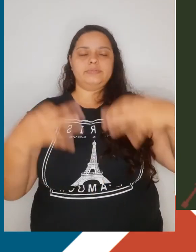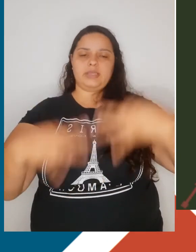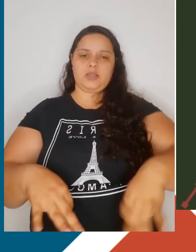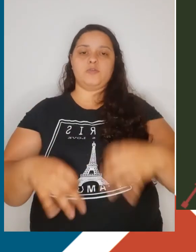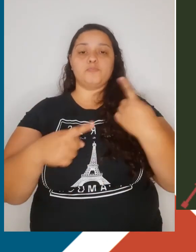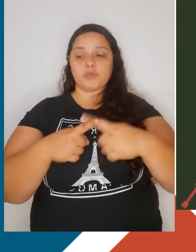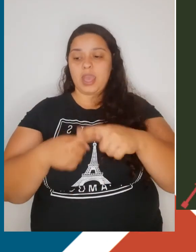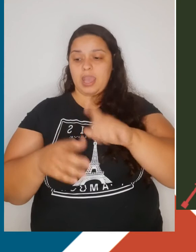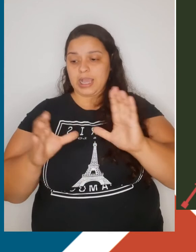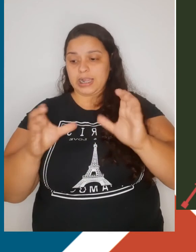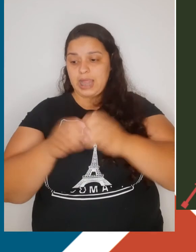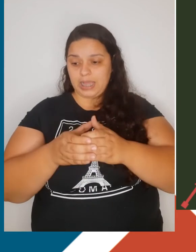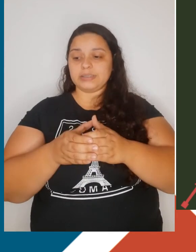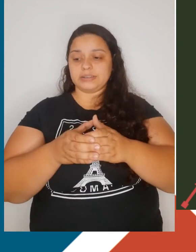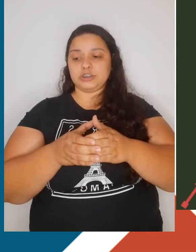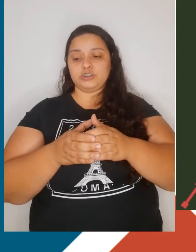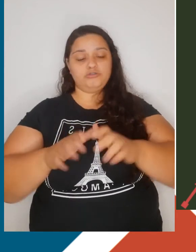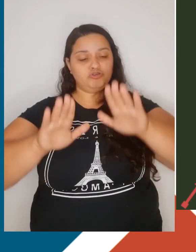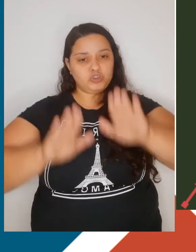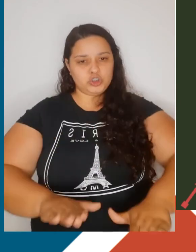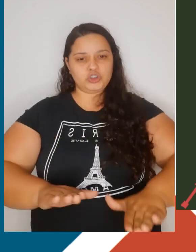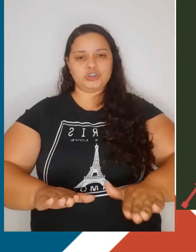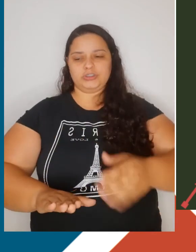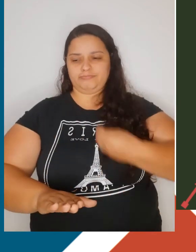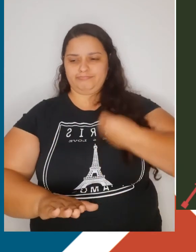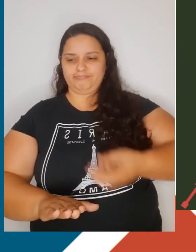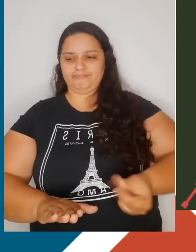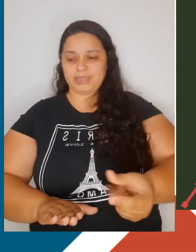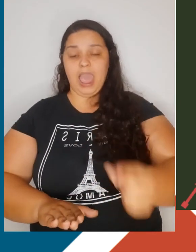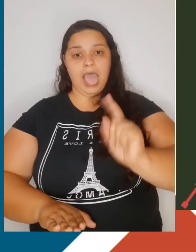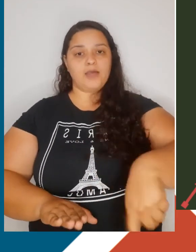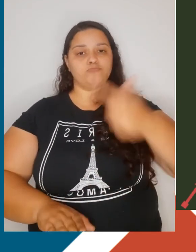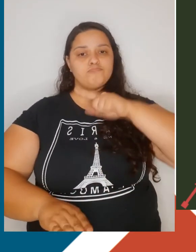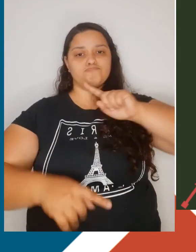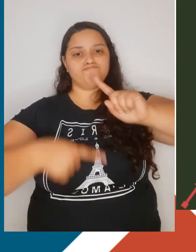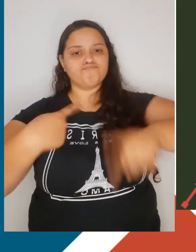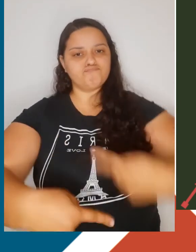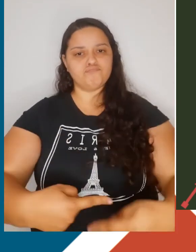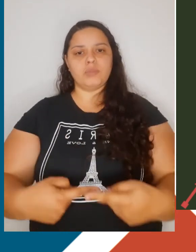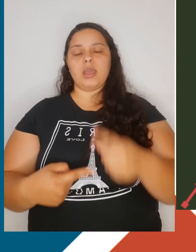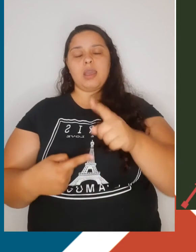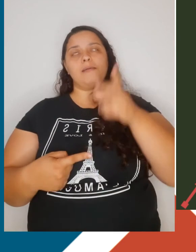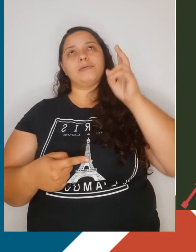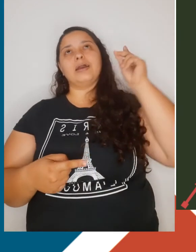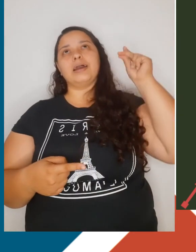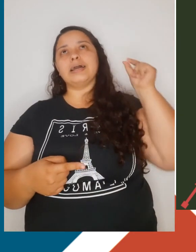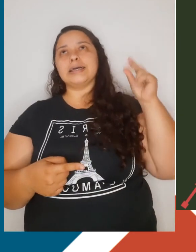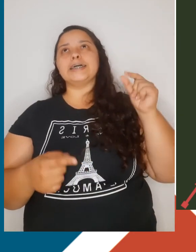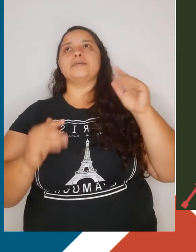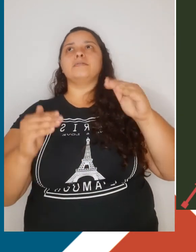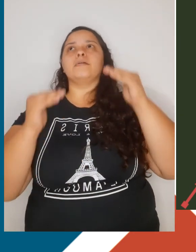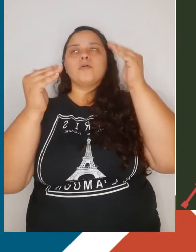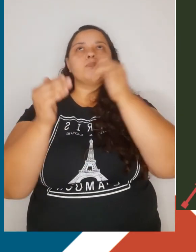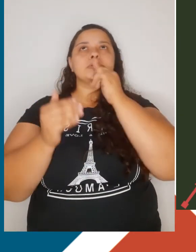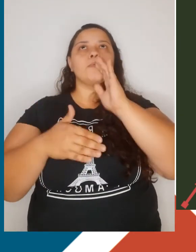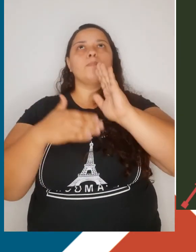alternativa E é a alternativa correta. Ela diz que as classes dirigentes nativas foram herdeiras da antiga ordem colonial, ou seja, as